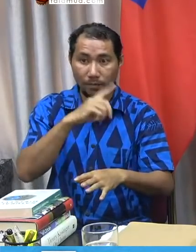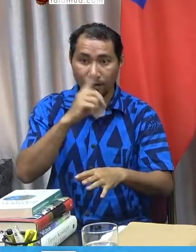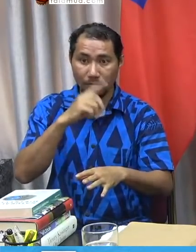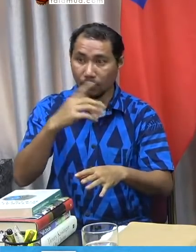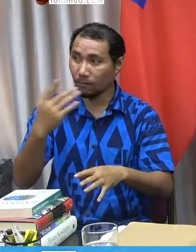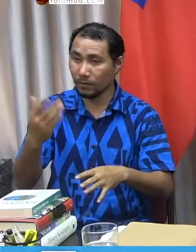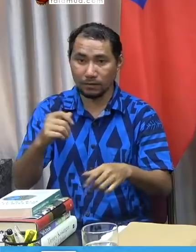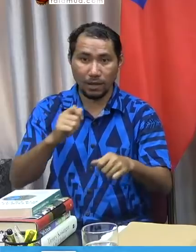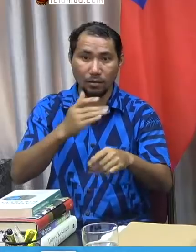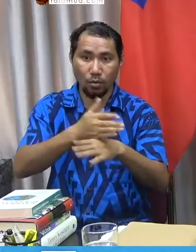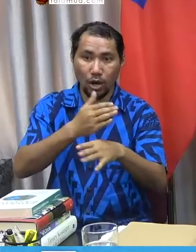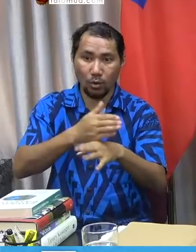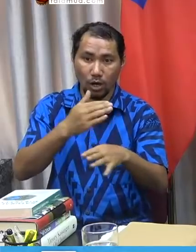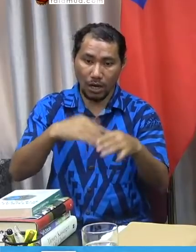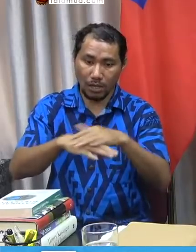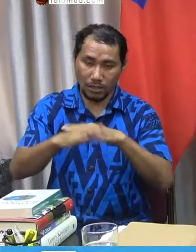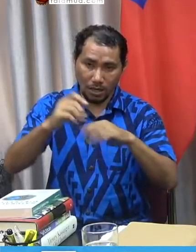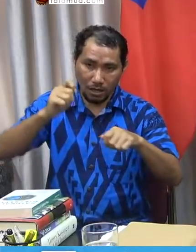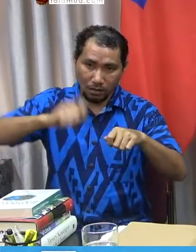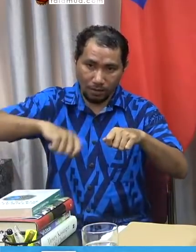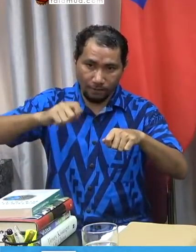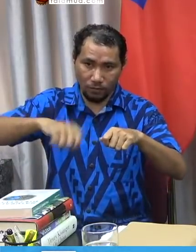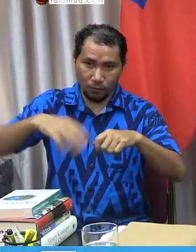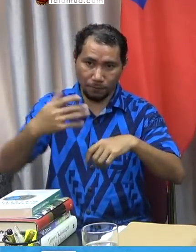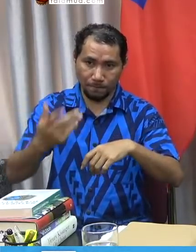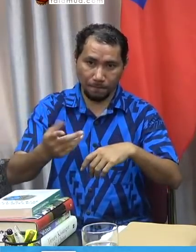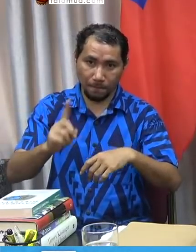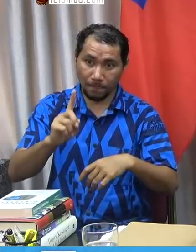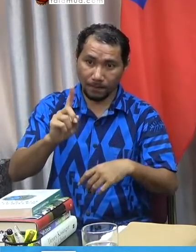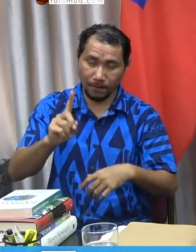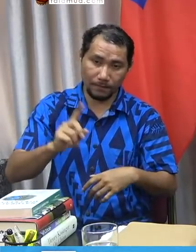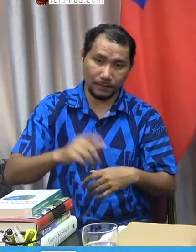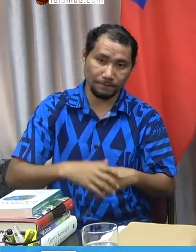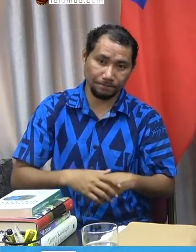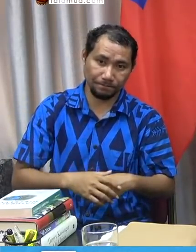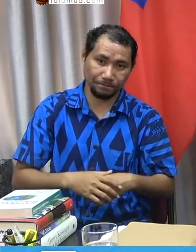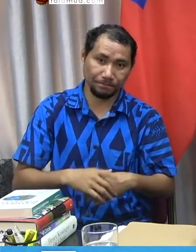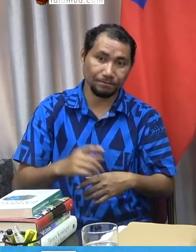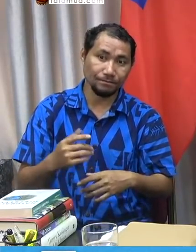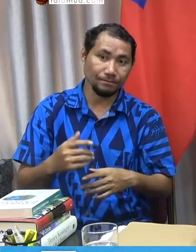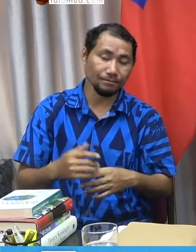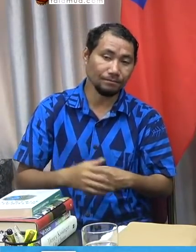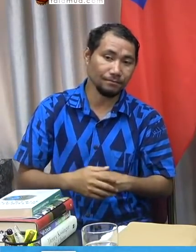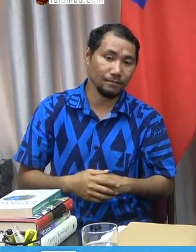tangata o le tūlafonu. E na alpau ale mea e lela wala langa mai.